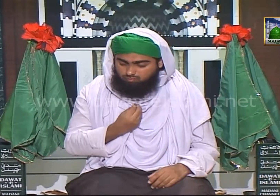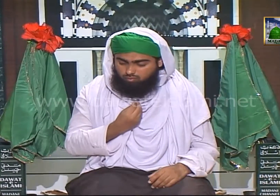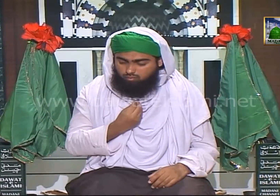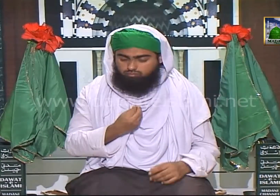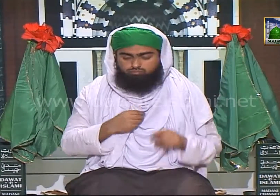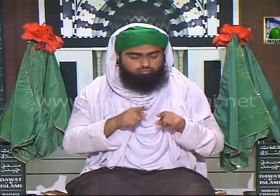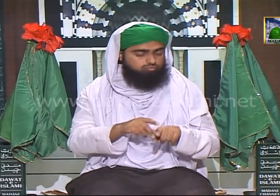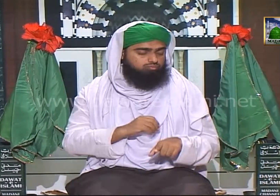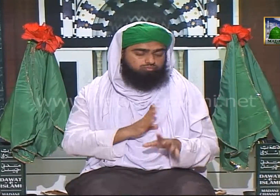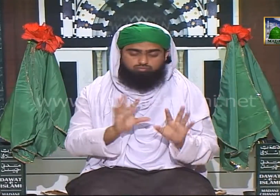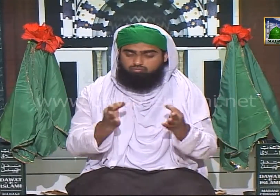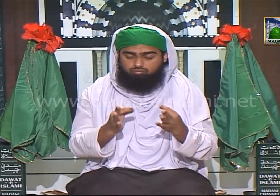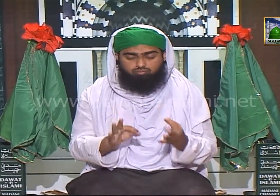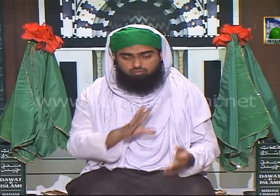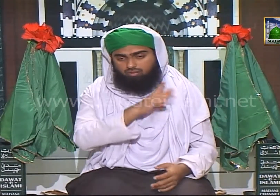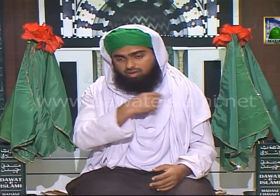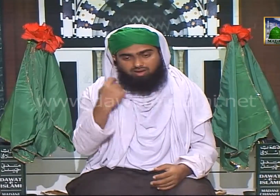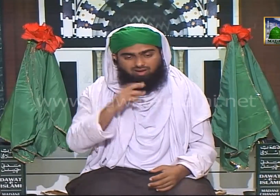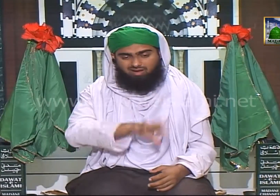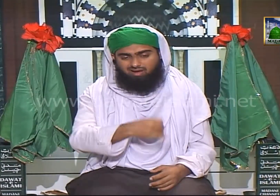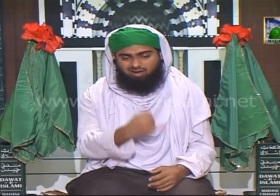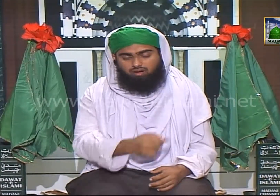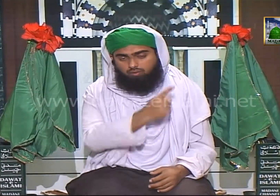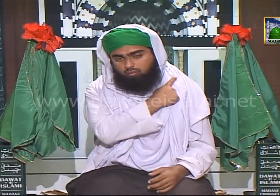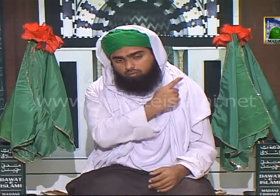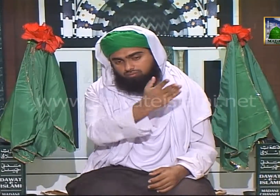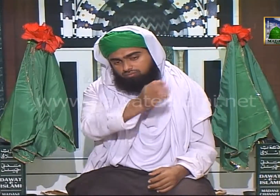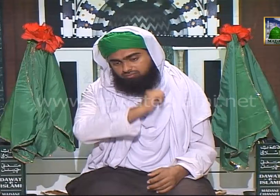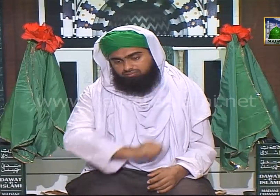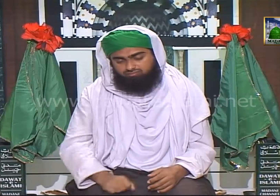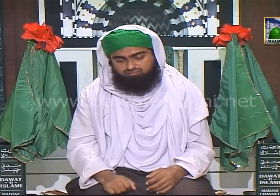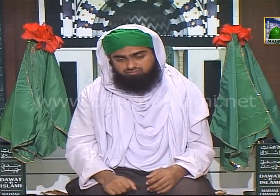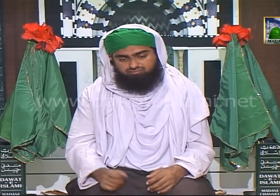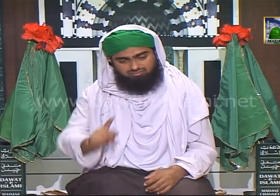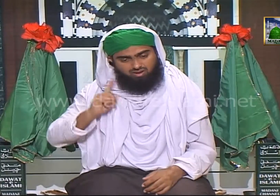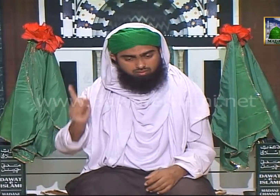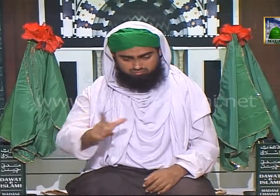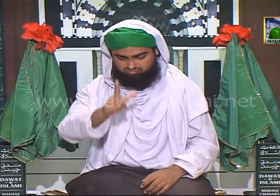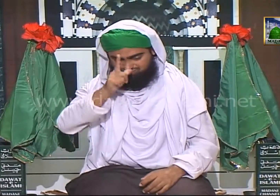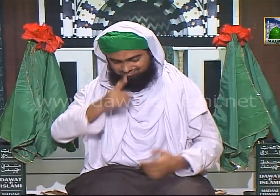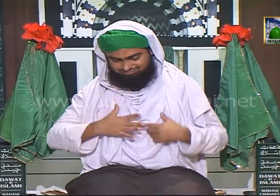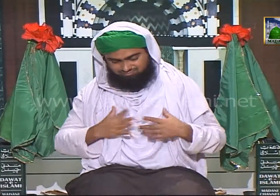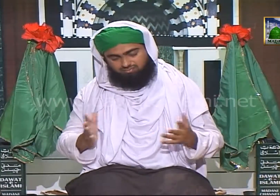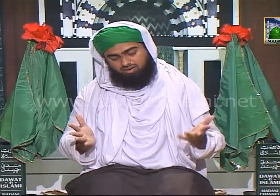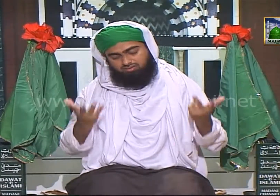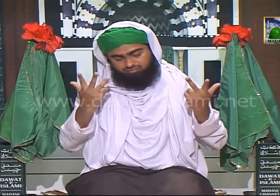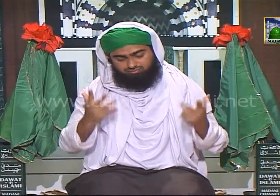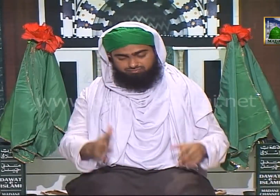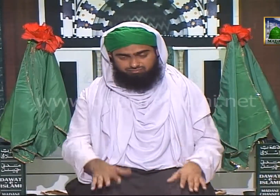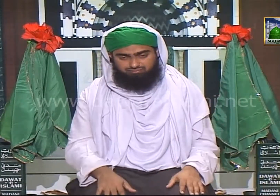तो जहन बनाना बहुत मुश्किल होता है। तो इसी तरह अना जो है वो हर एक के अंदर घुसी होती है, हर एक के अंदर, छोटा हो बड़ा हो। तो मैं मतलब एक अजीब मतलब